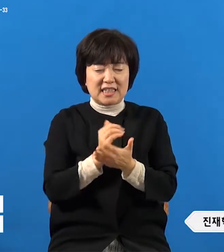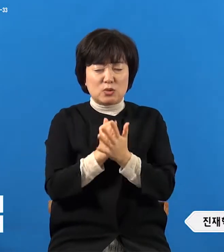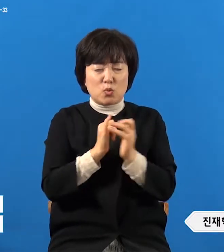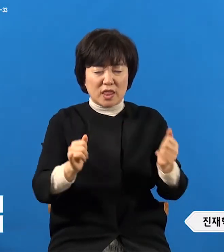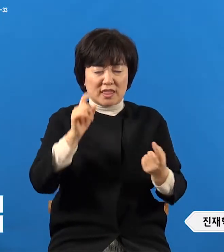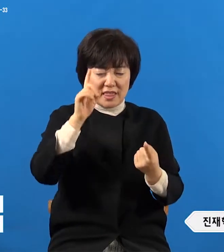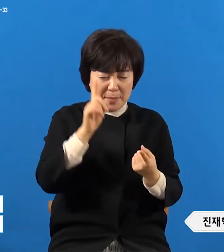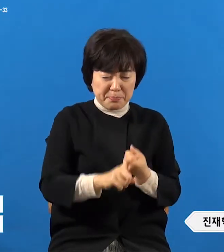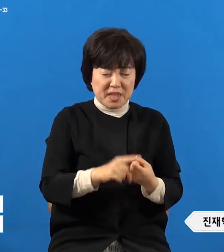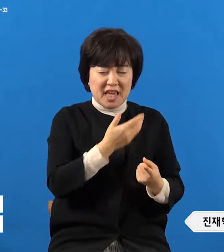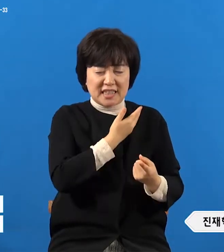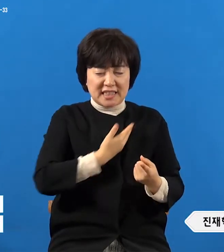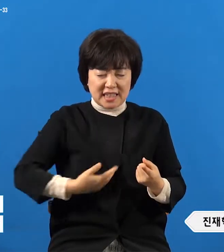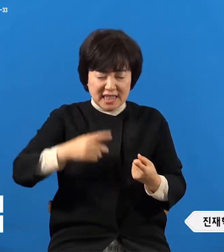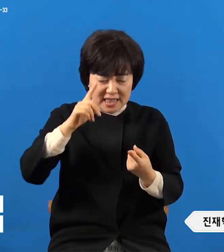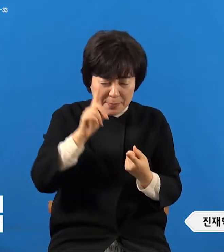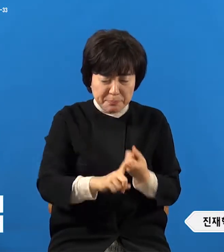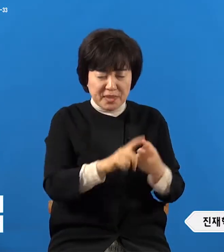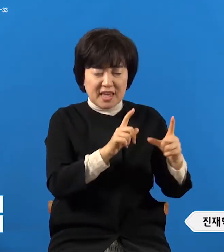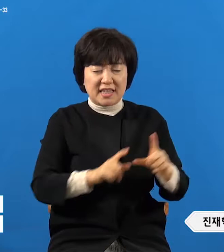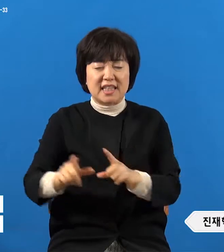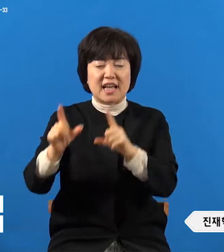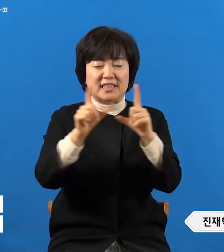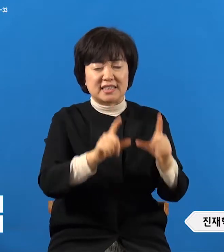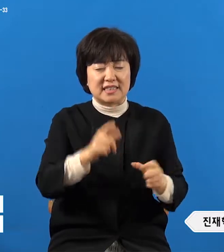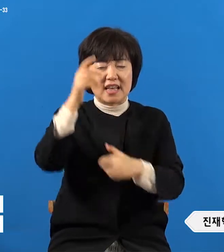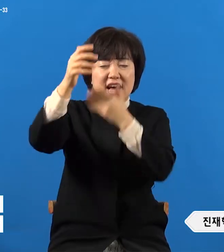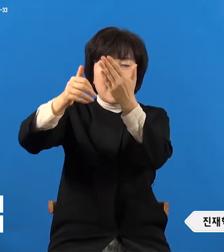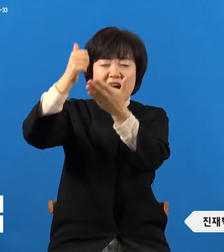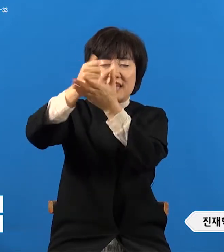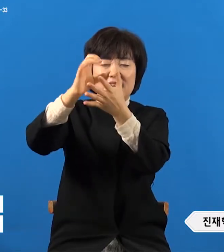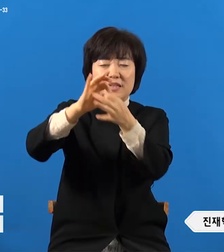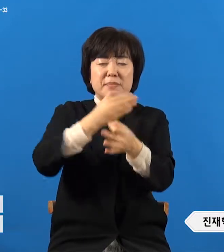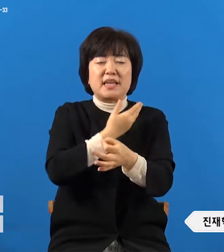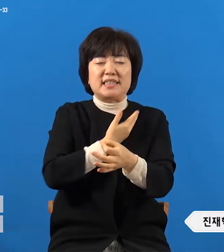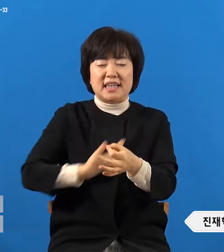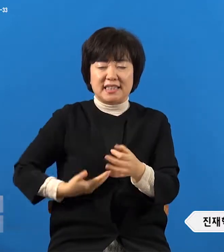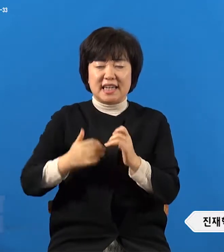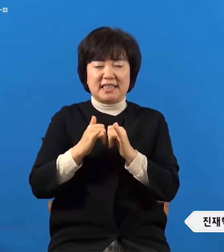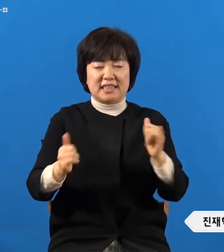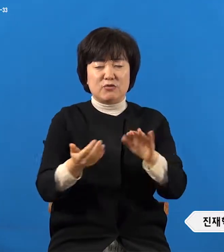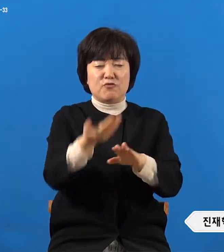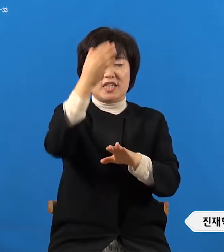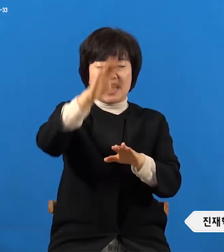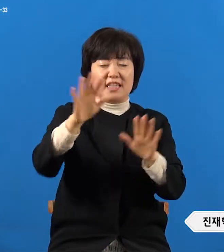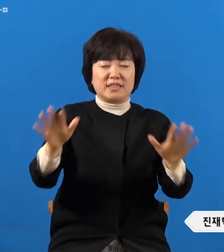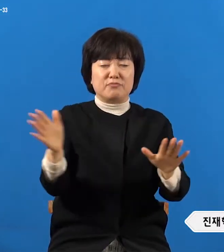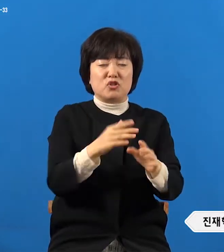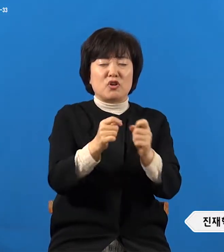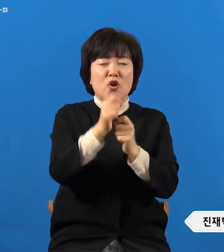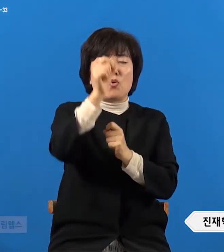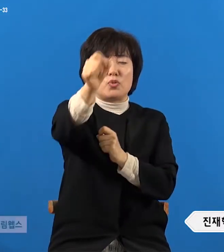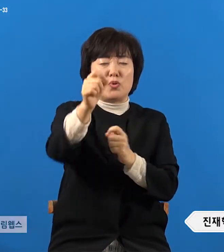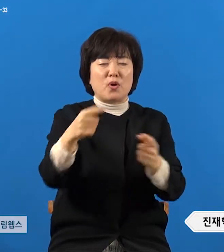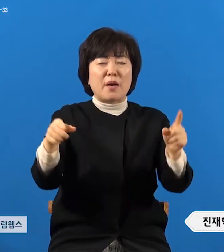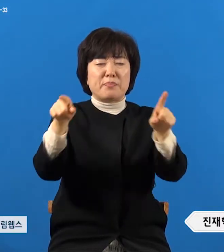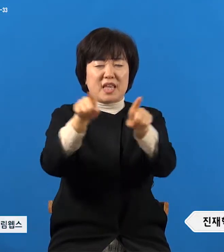그리스도인으로서 제자로서 제자답게 사는 하나님의 제자들 위해 이제부터